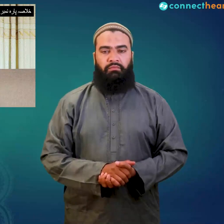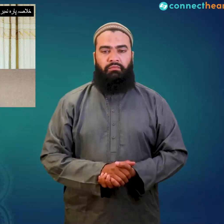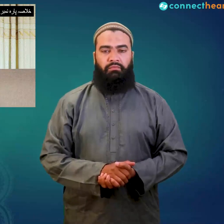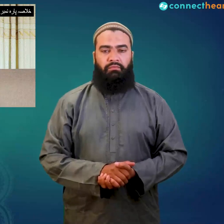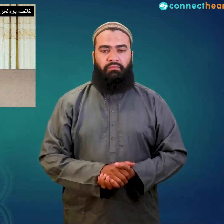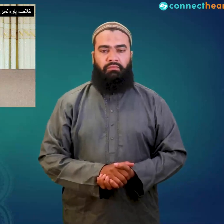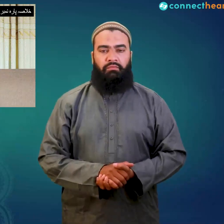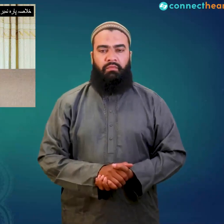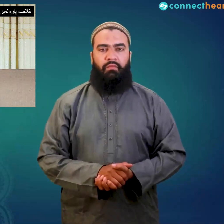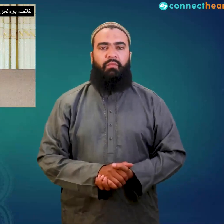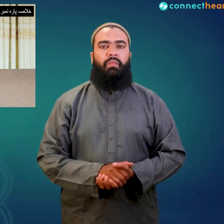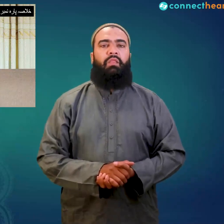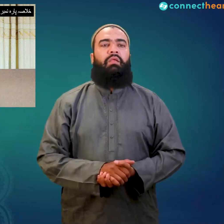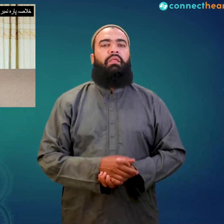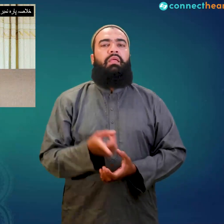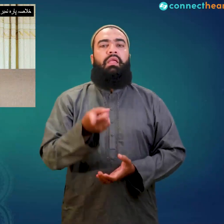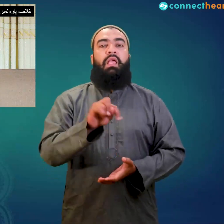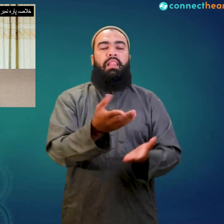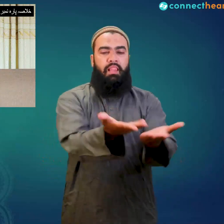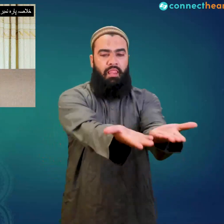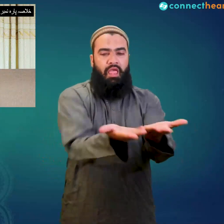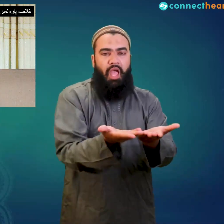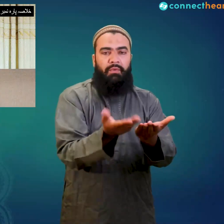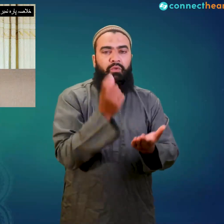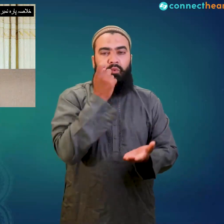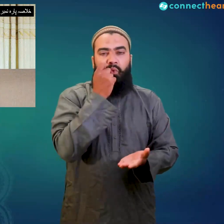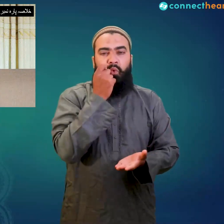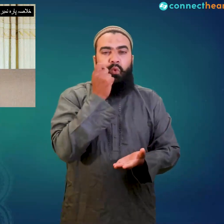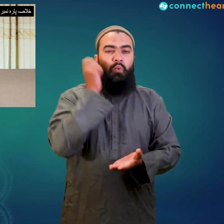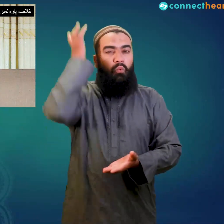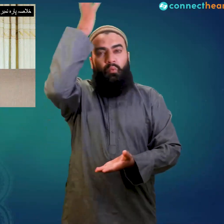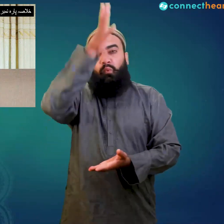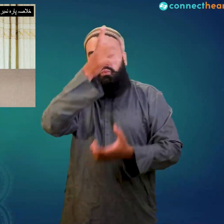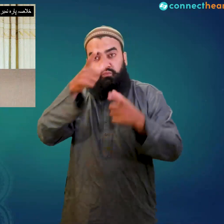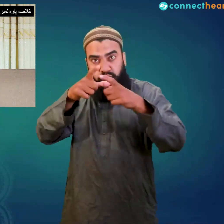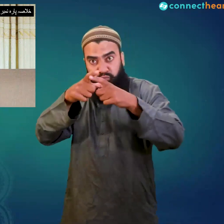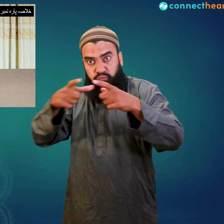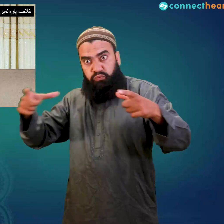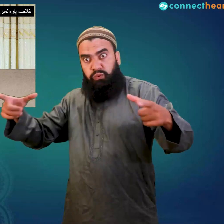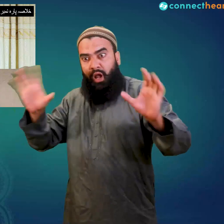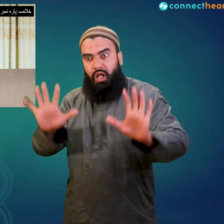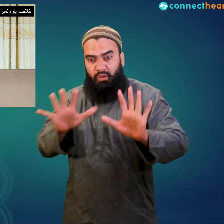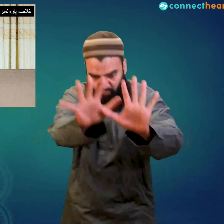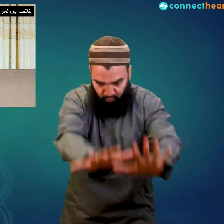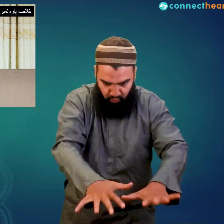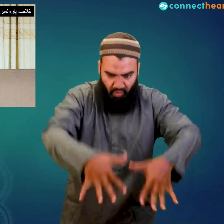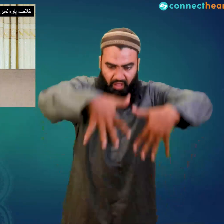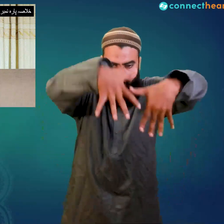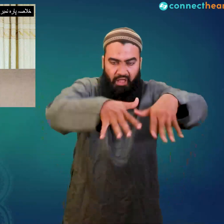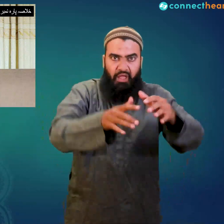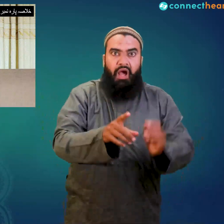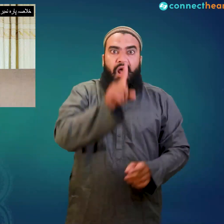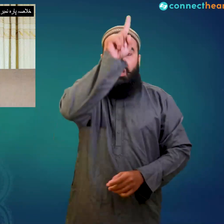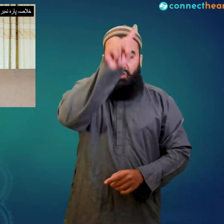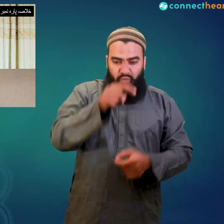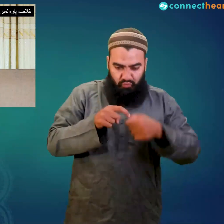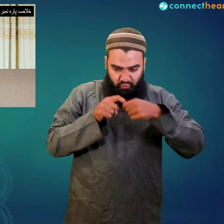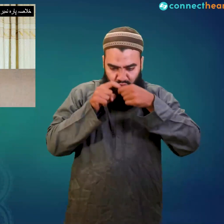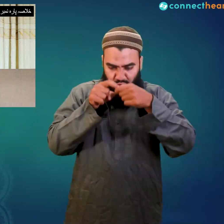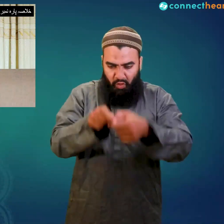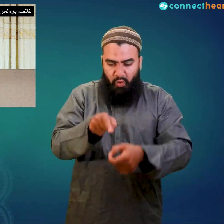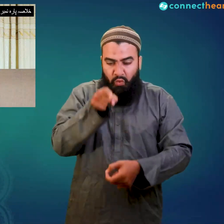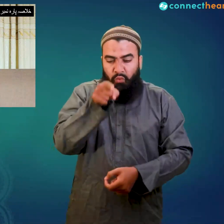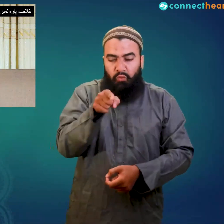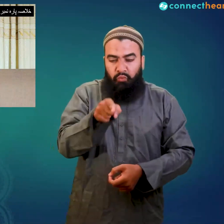الَّذِينَ كُنْتُمْ تَزْعُمُونَ۔ محشر میں کفار اور مشرکین سے شرک کے متعلق